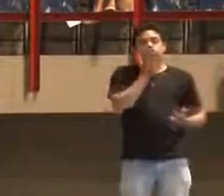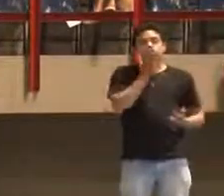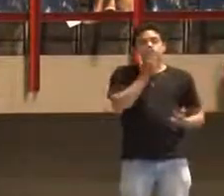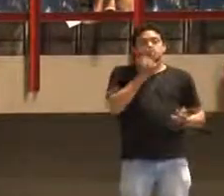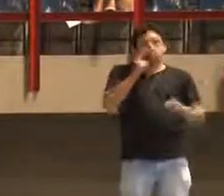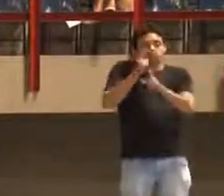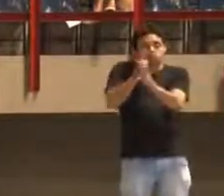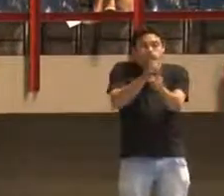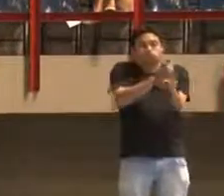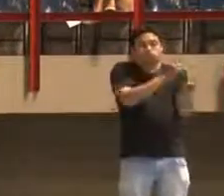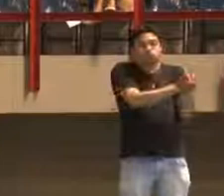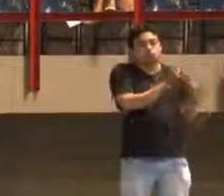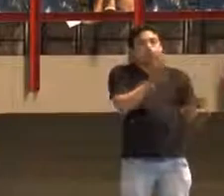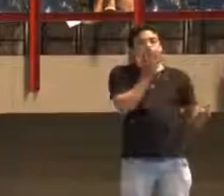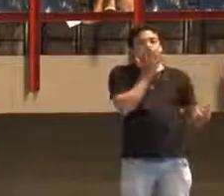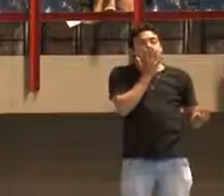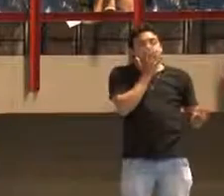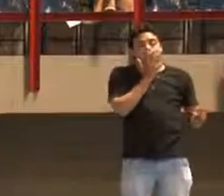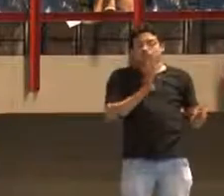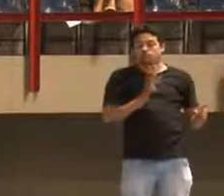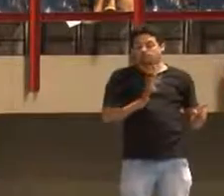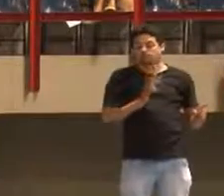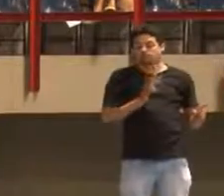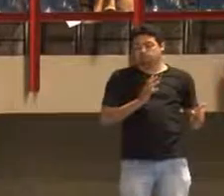que identificam as cores